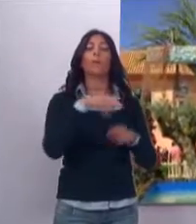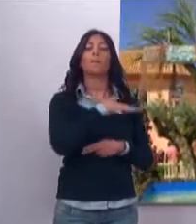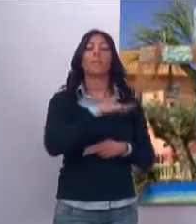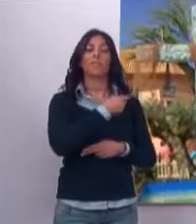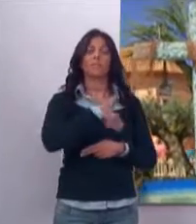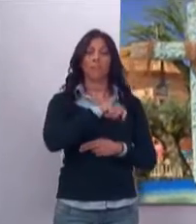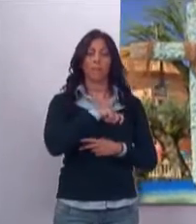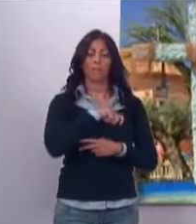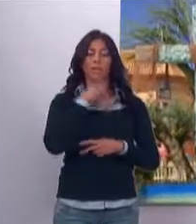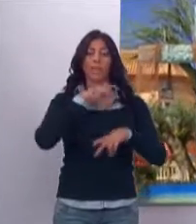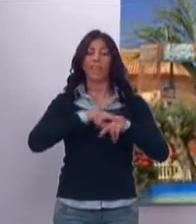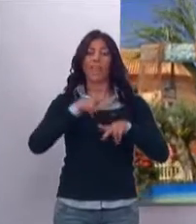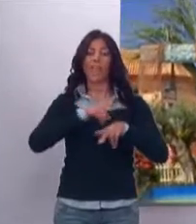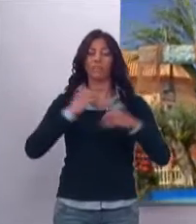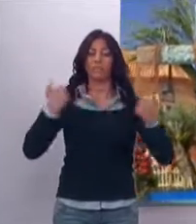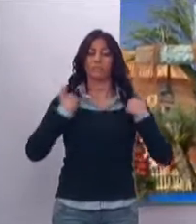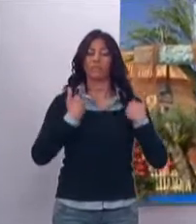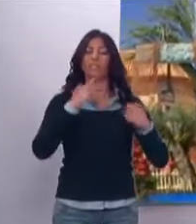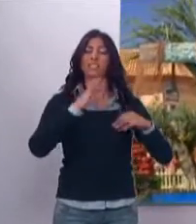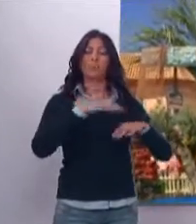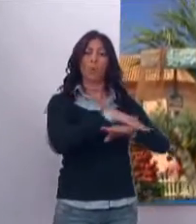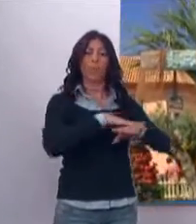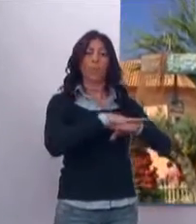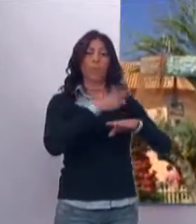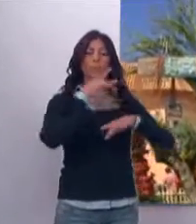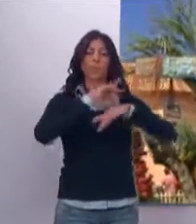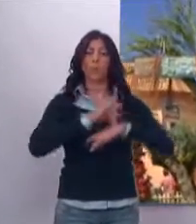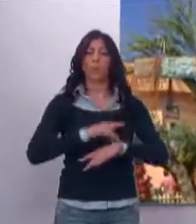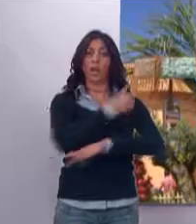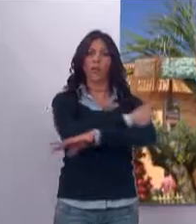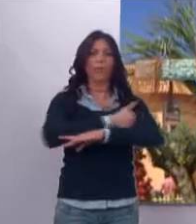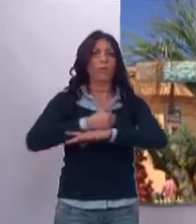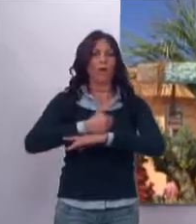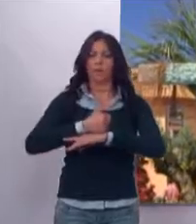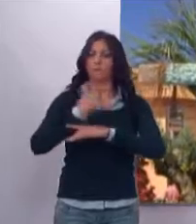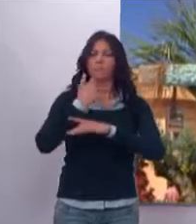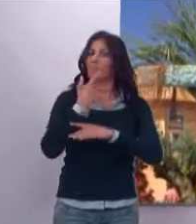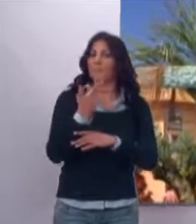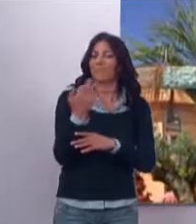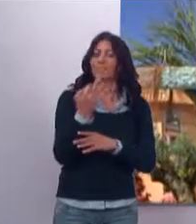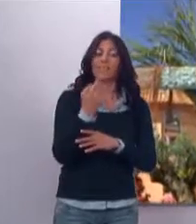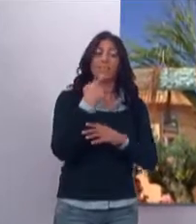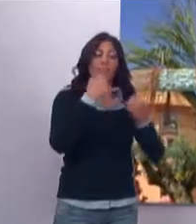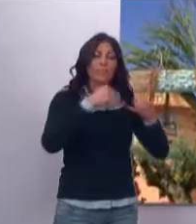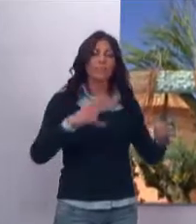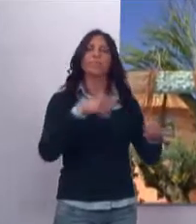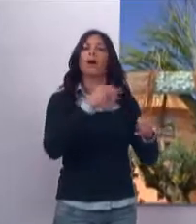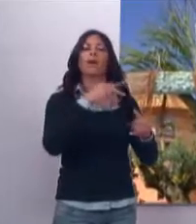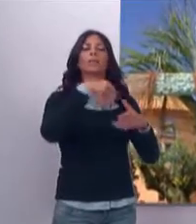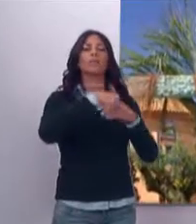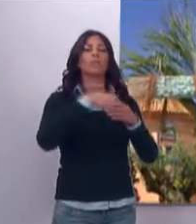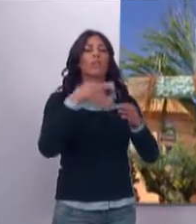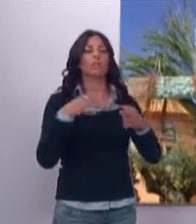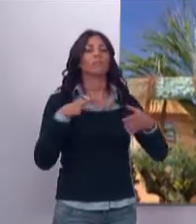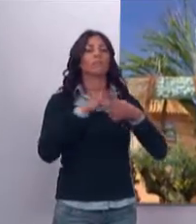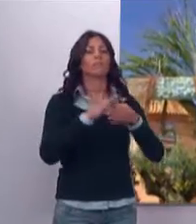na Plaza de España. O delegado municipal de Seguridad Ciudadana puso o énfasis en que a fiesta se